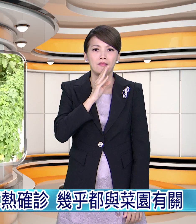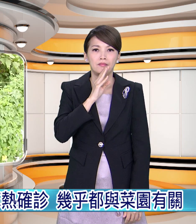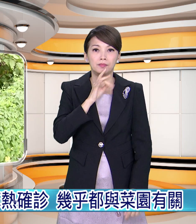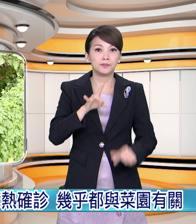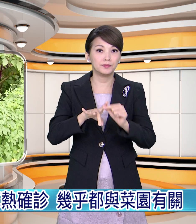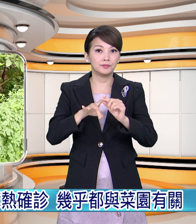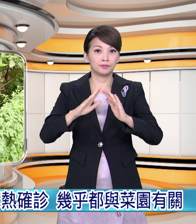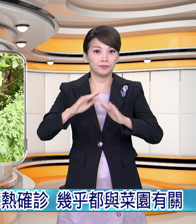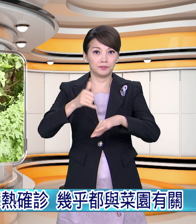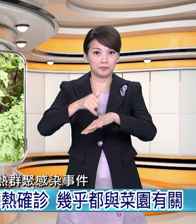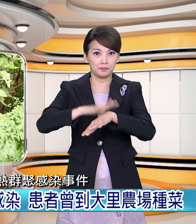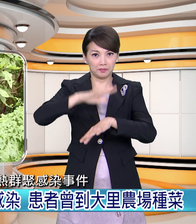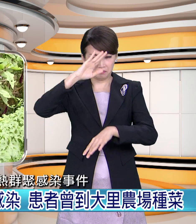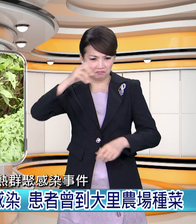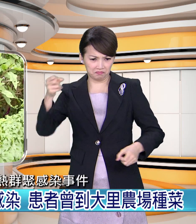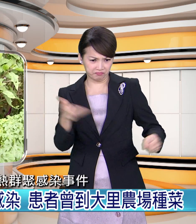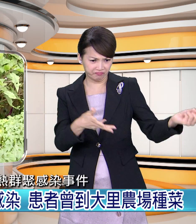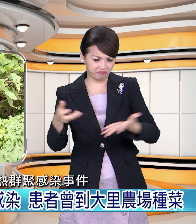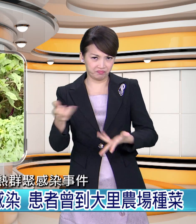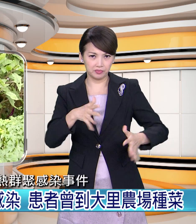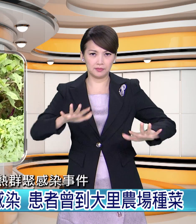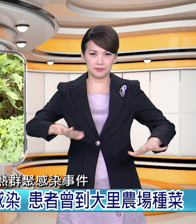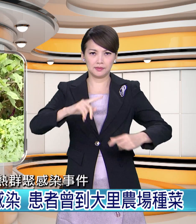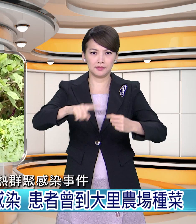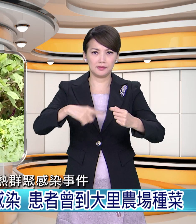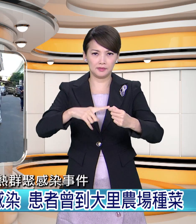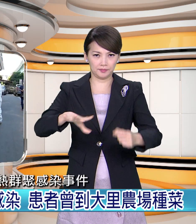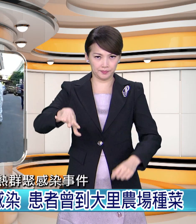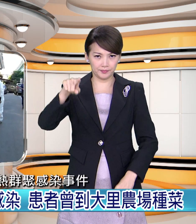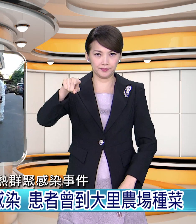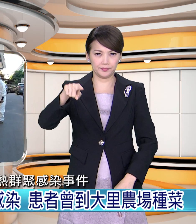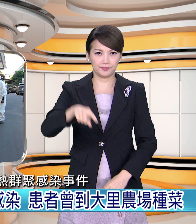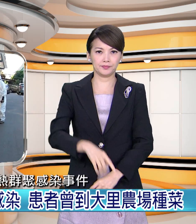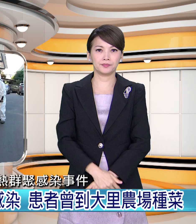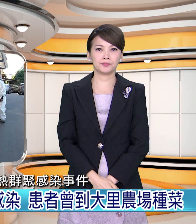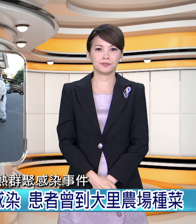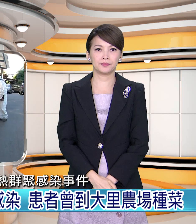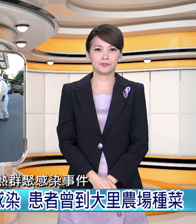是台中市今年第一起登革热群聚感染事件。